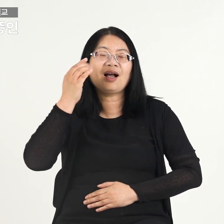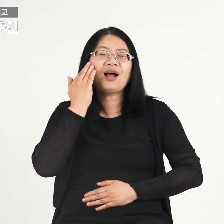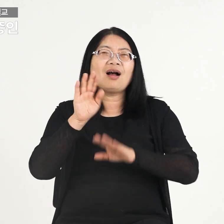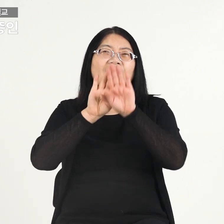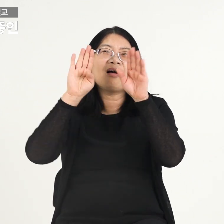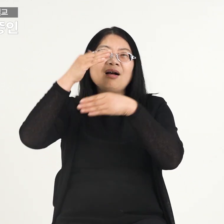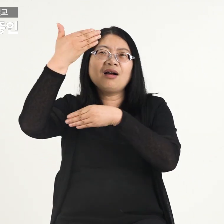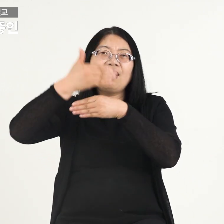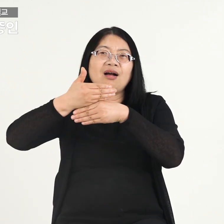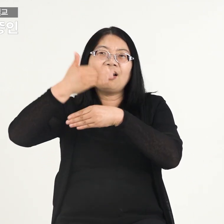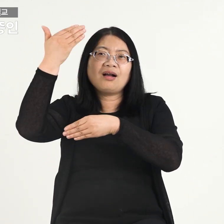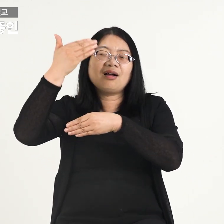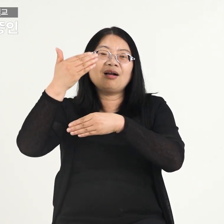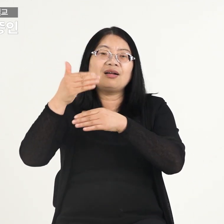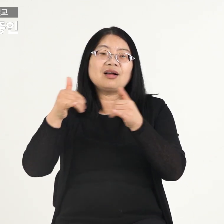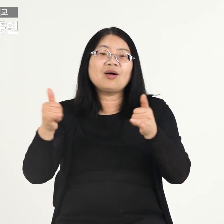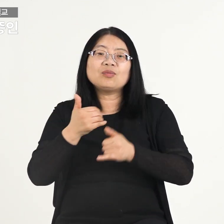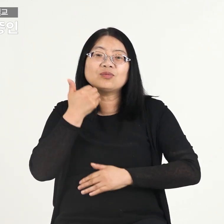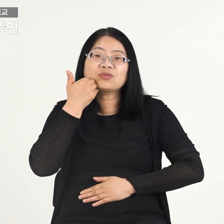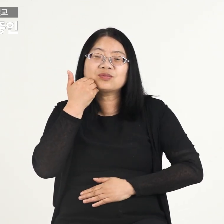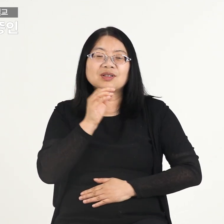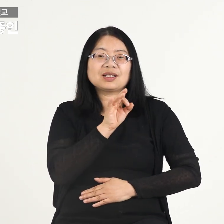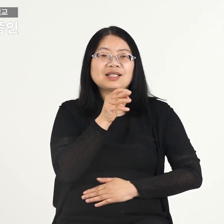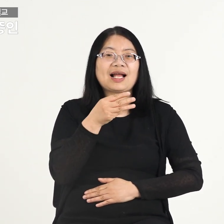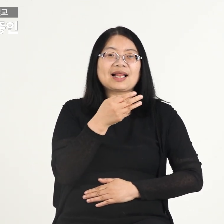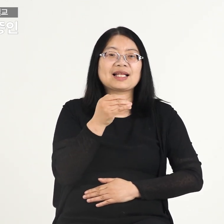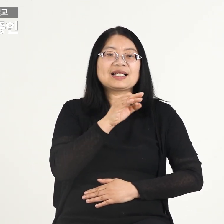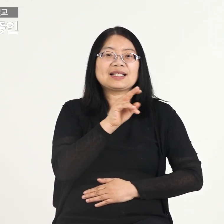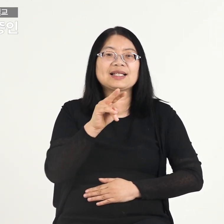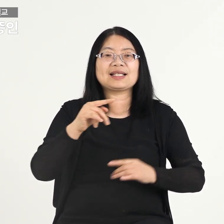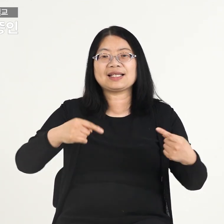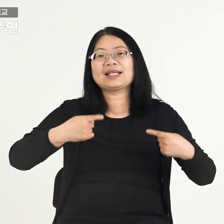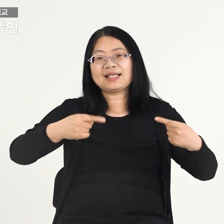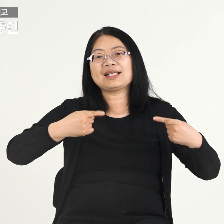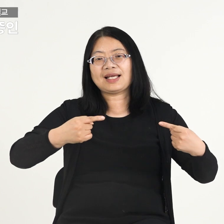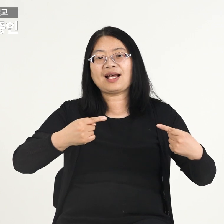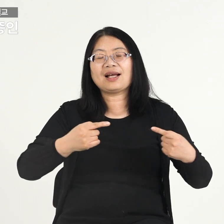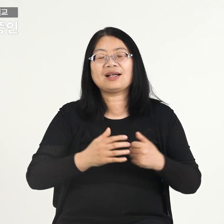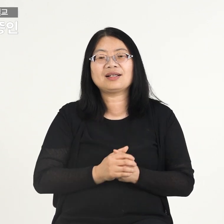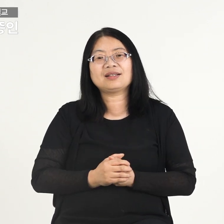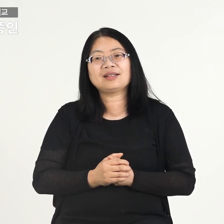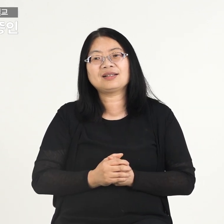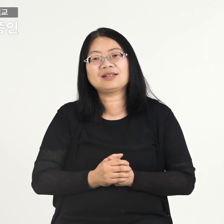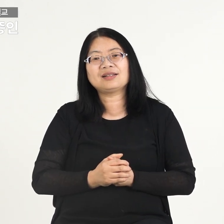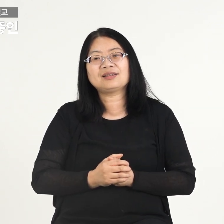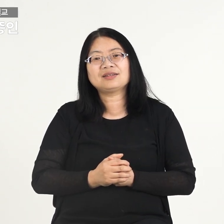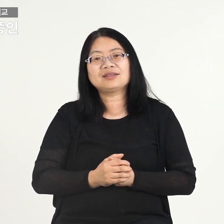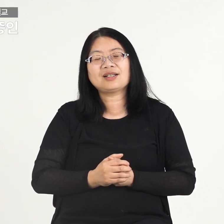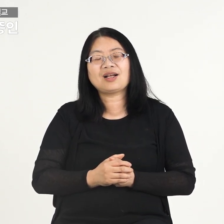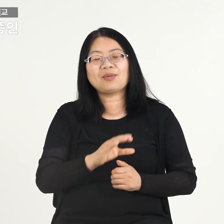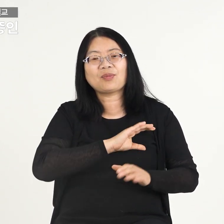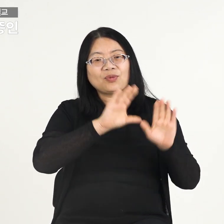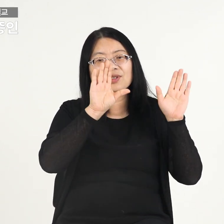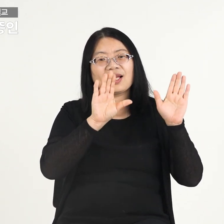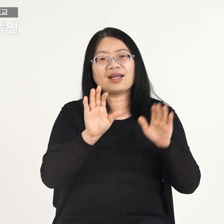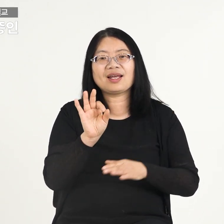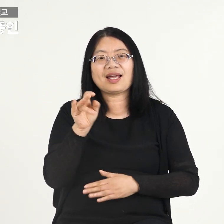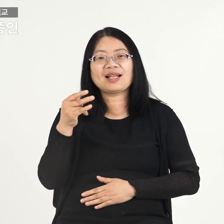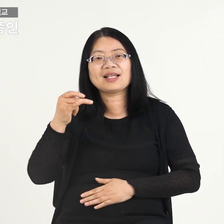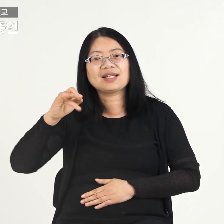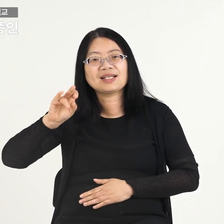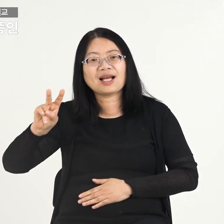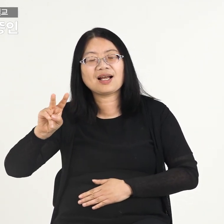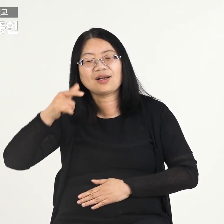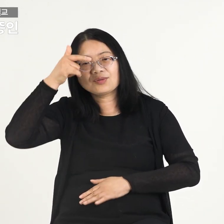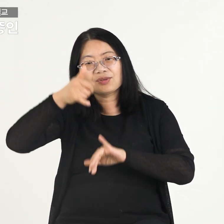열고 닫고 했던 인물이 누굽니까? 엘리야입니다. 그러니까 모세와 엘리야는 구약을 상징하는 두